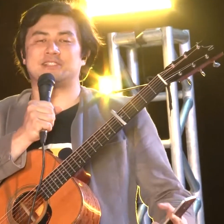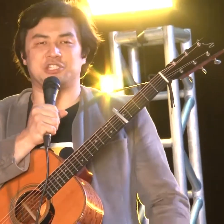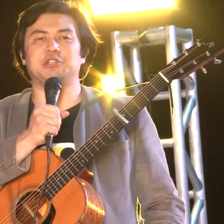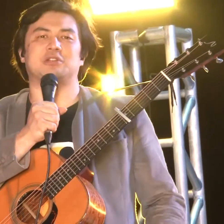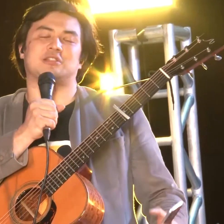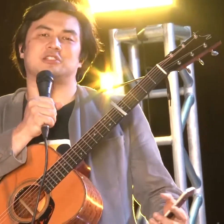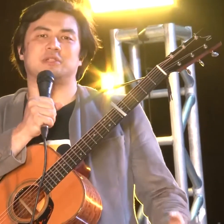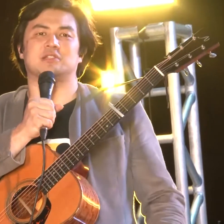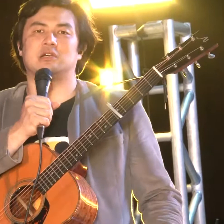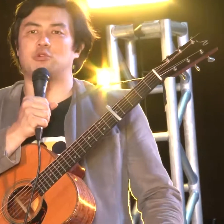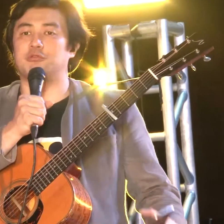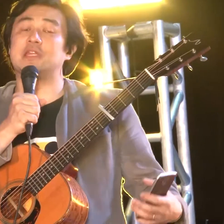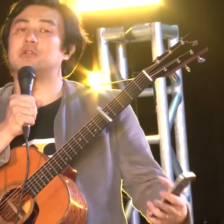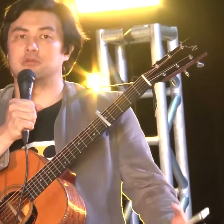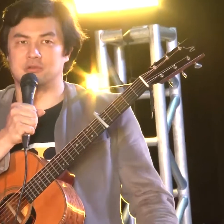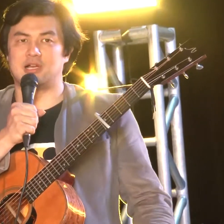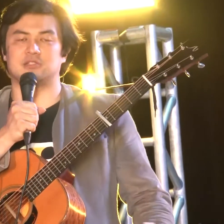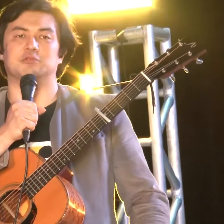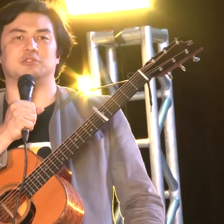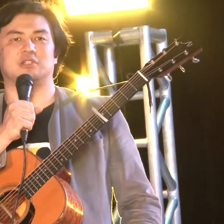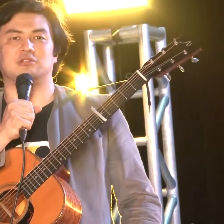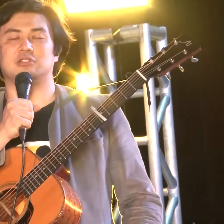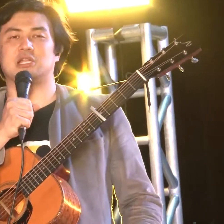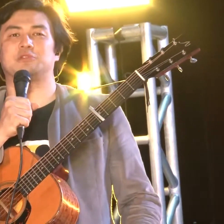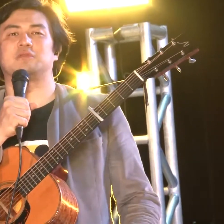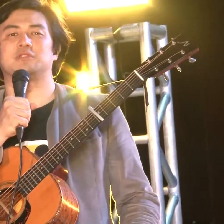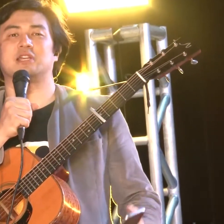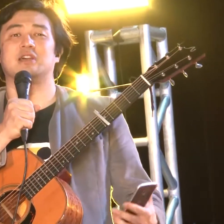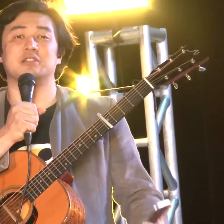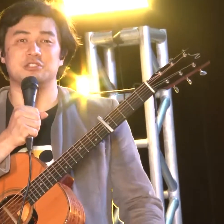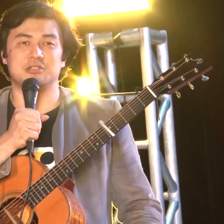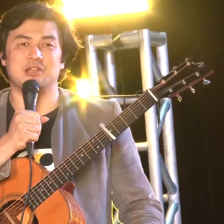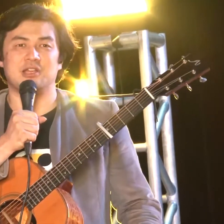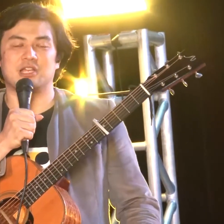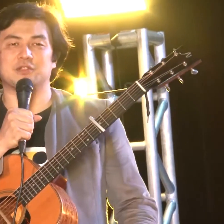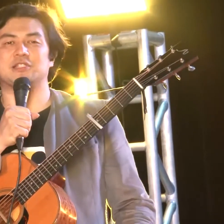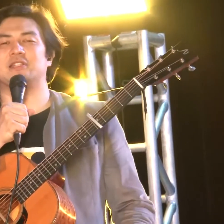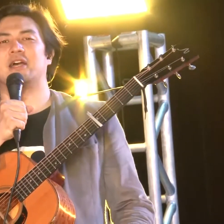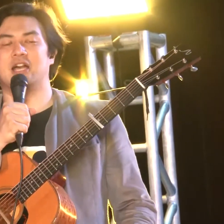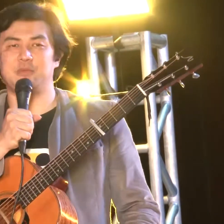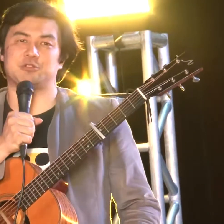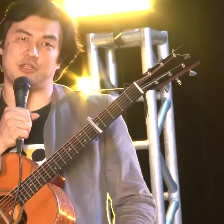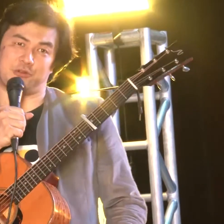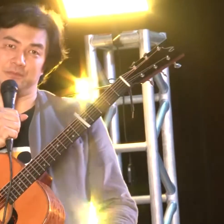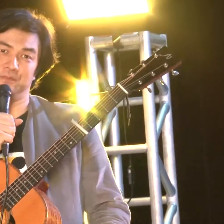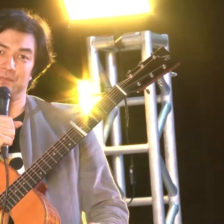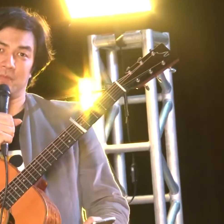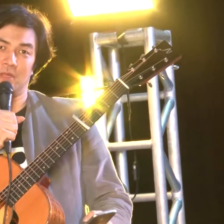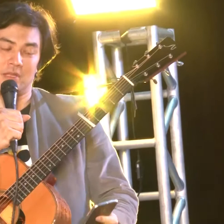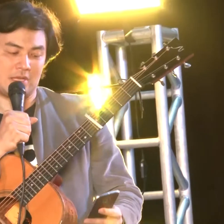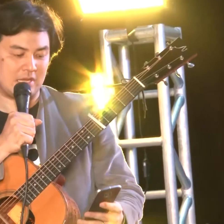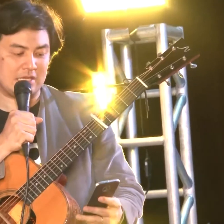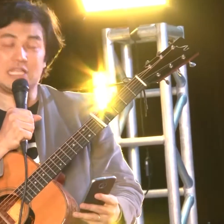fique assistindo essa transmissão, ouvindo as músicas. Nós queremos que você cante, que você se derrame ao Senhor.